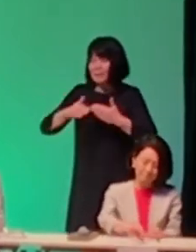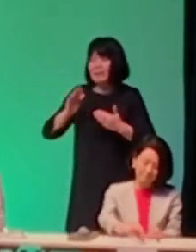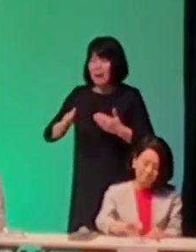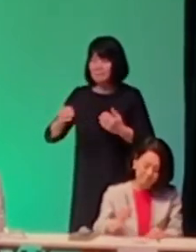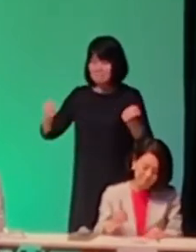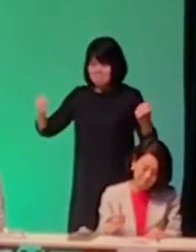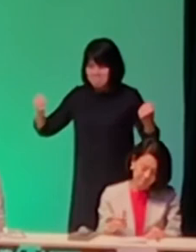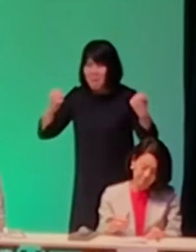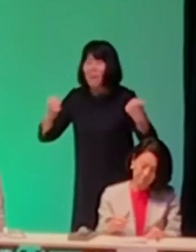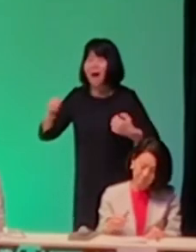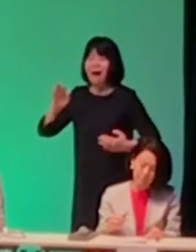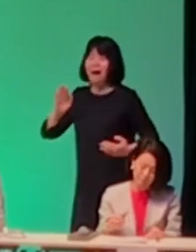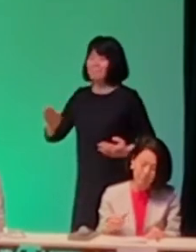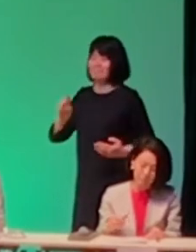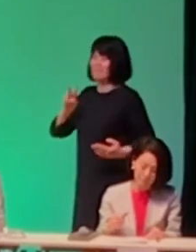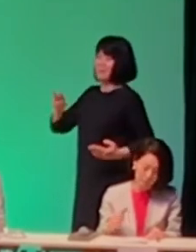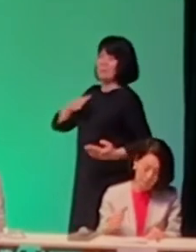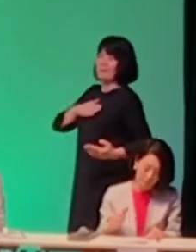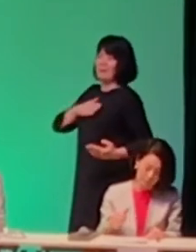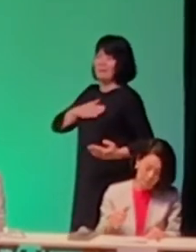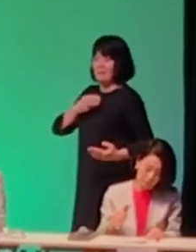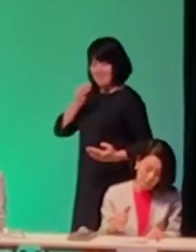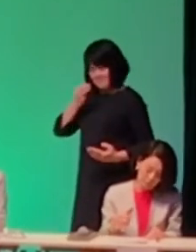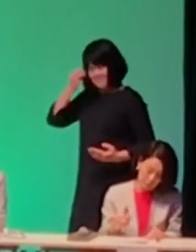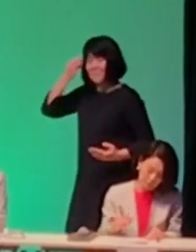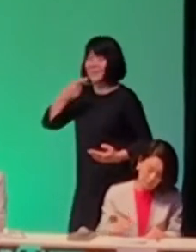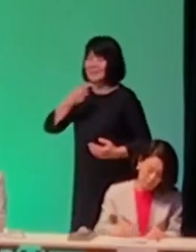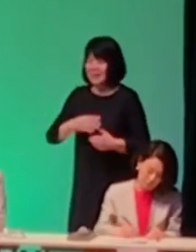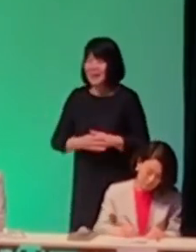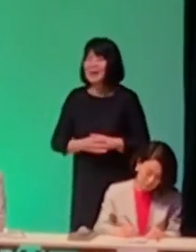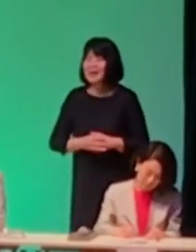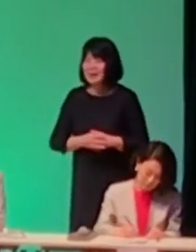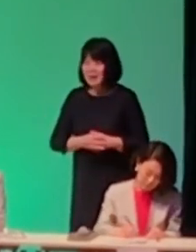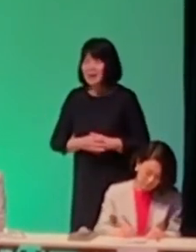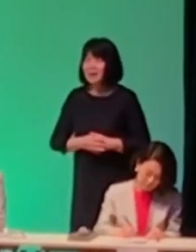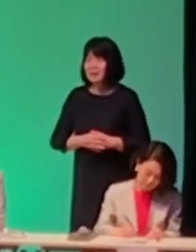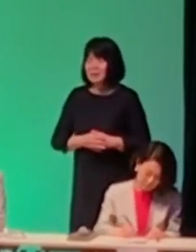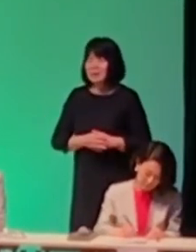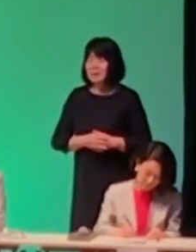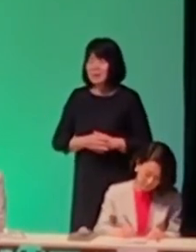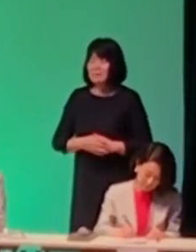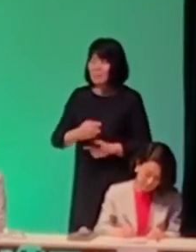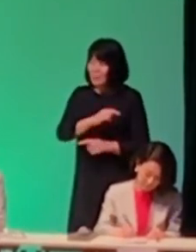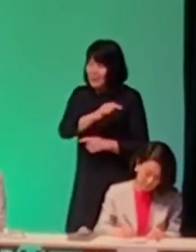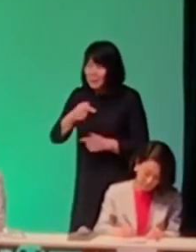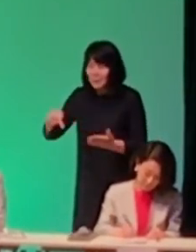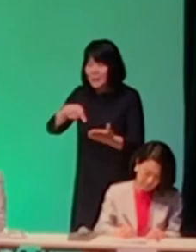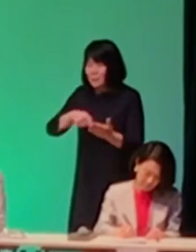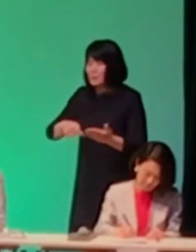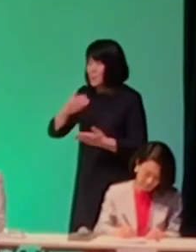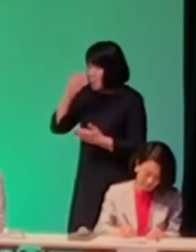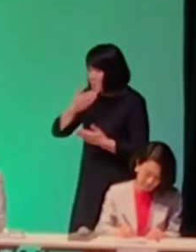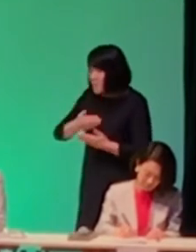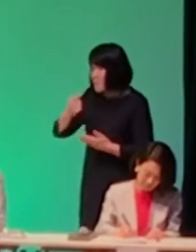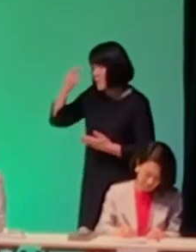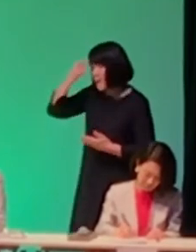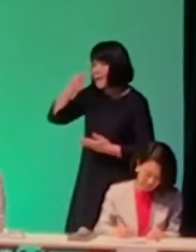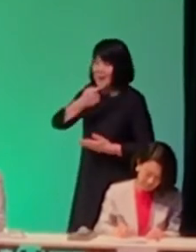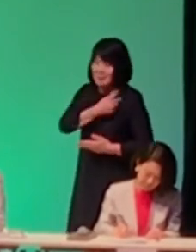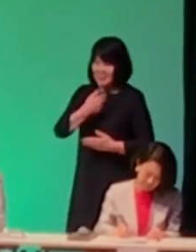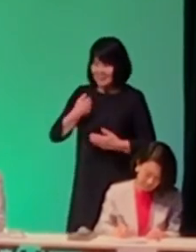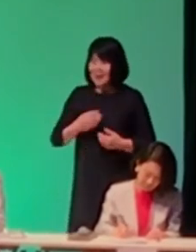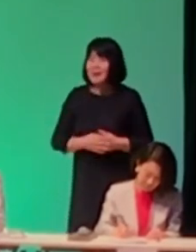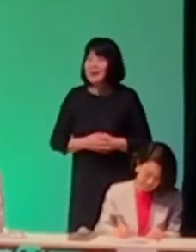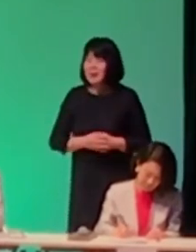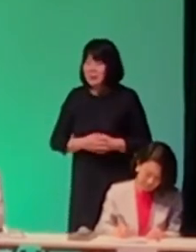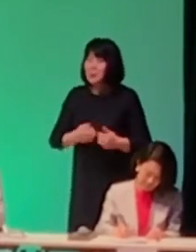ワーがそこからこう生まれているということに感心しまして、本当にいろんなことを考えさせられました。